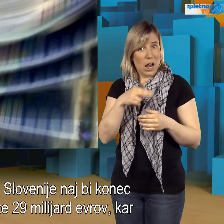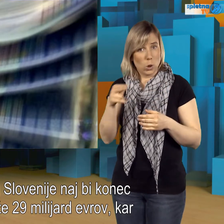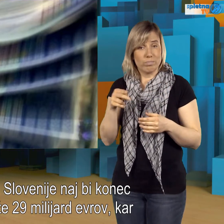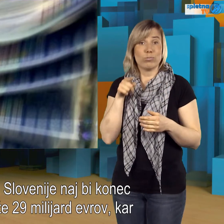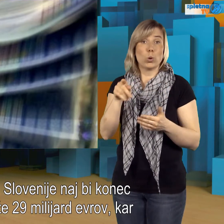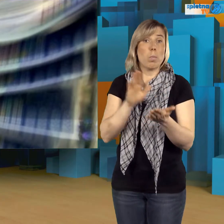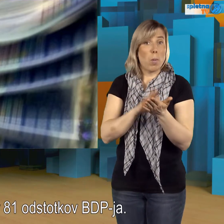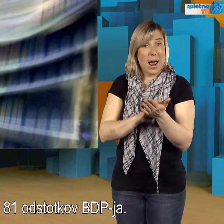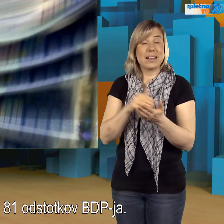81% BDP-ja.